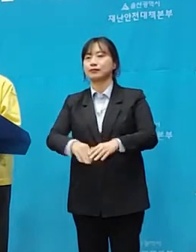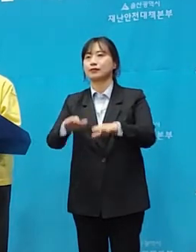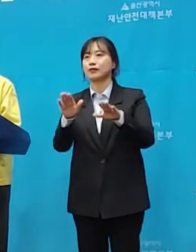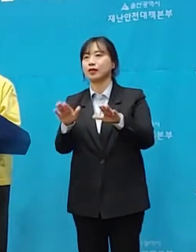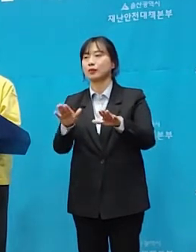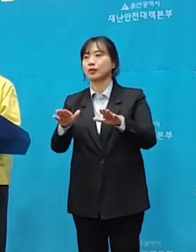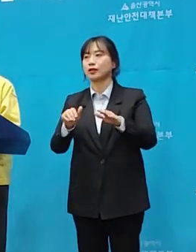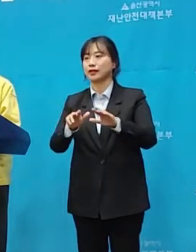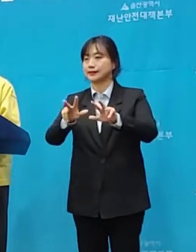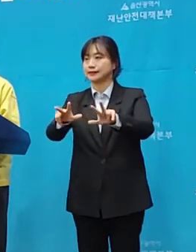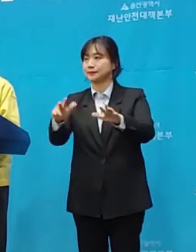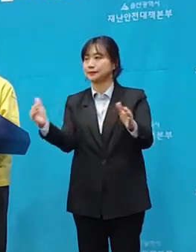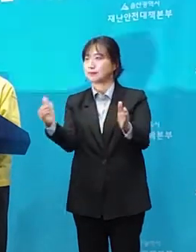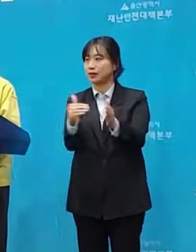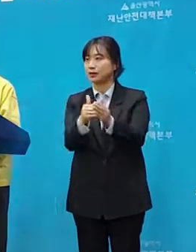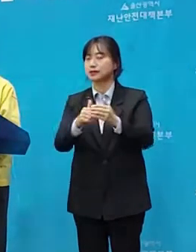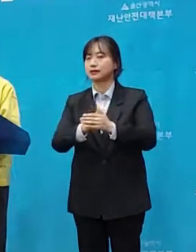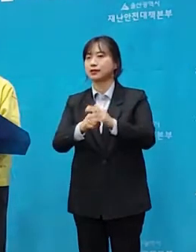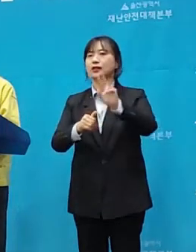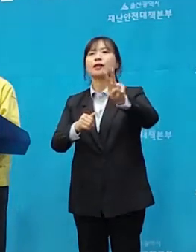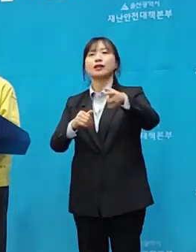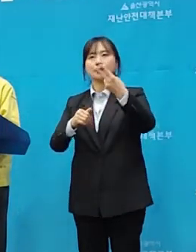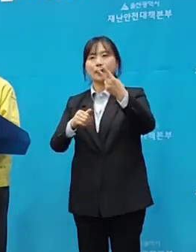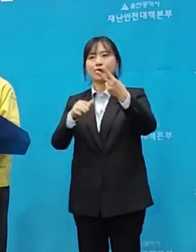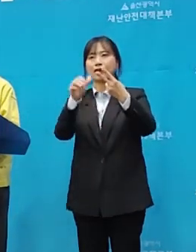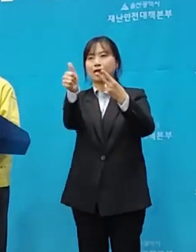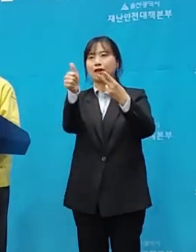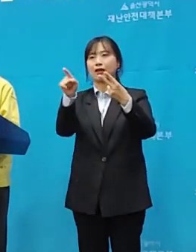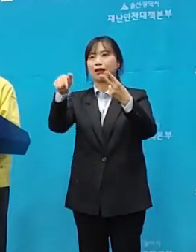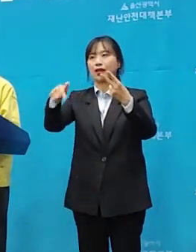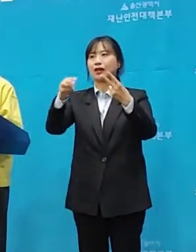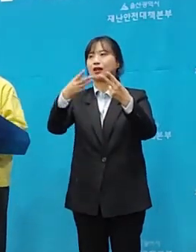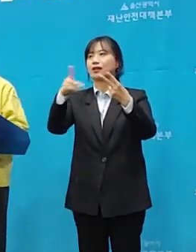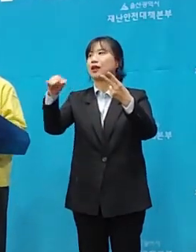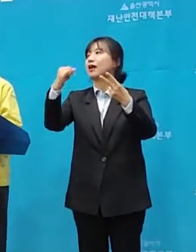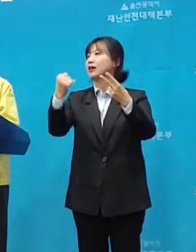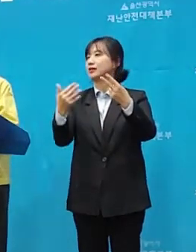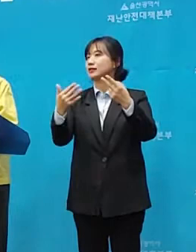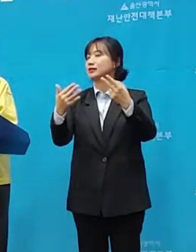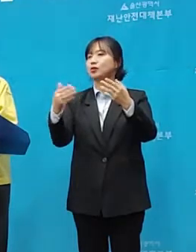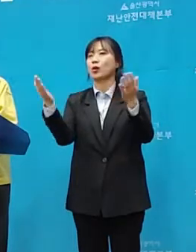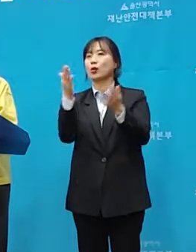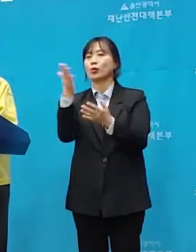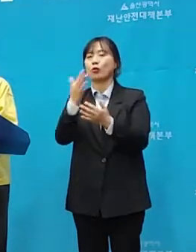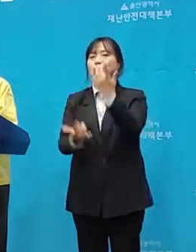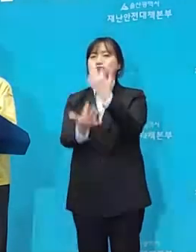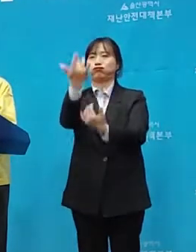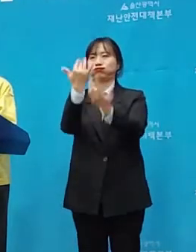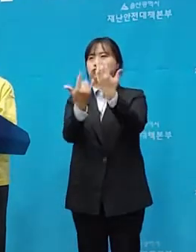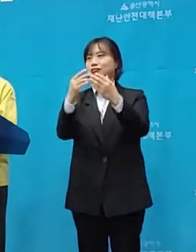이번에는 현재까지 한 200헥타르 정도로 추정하고 있습니다.